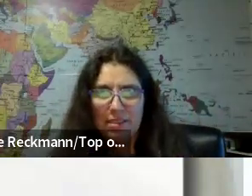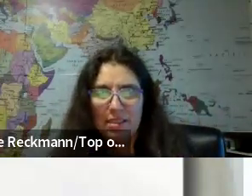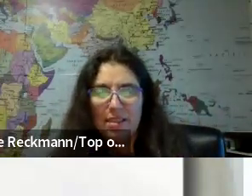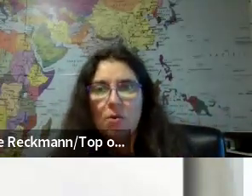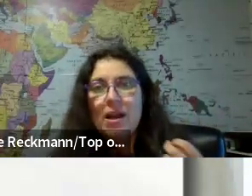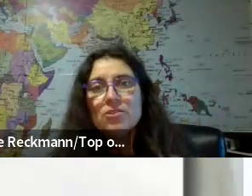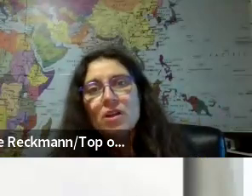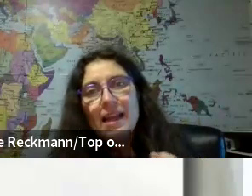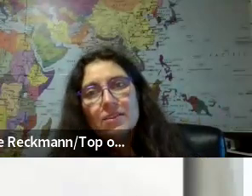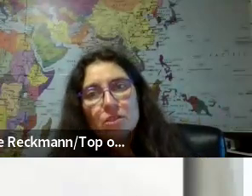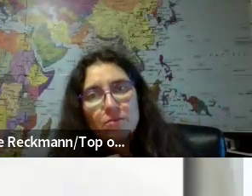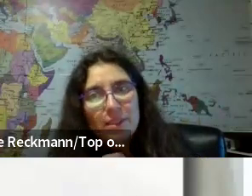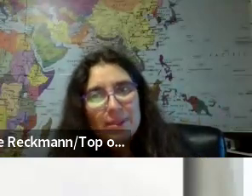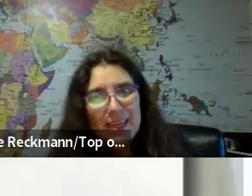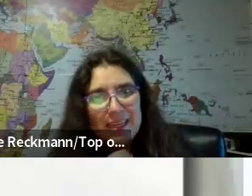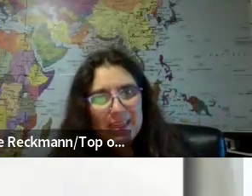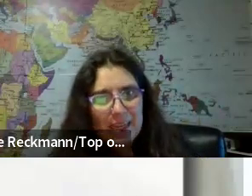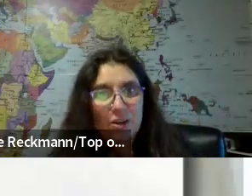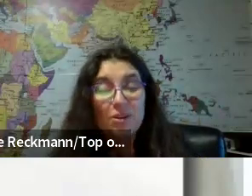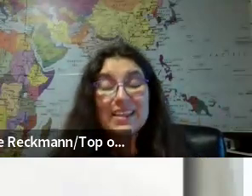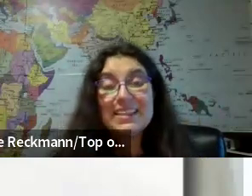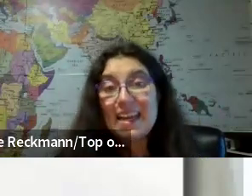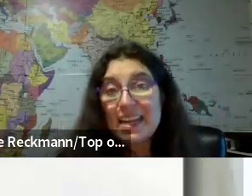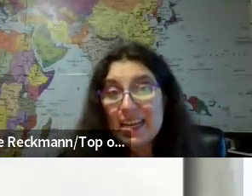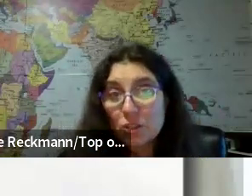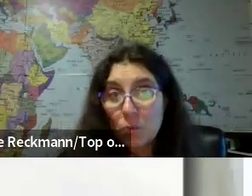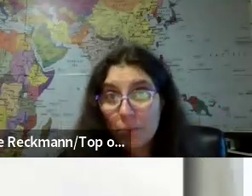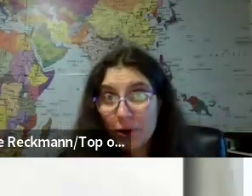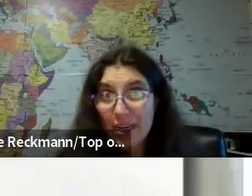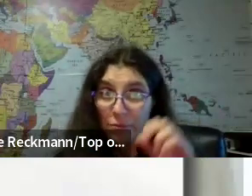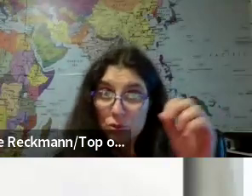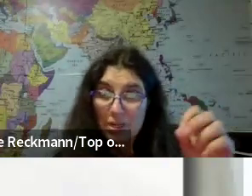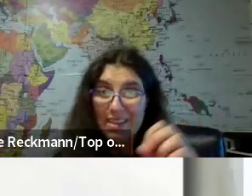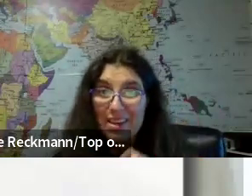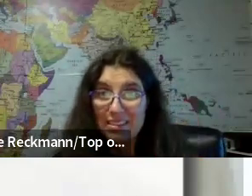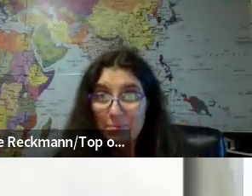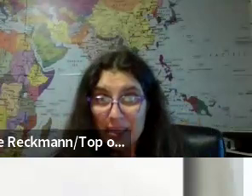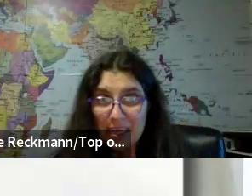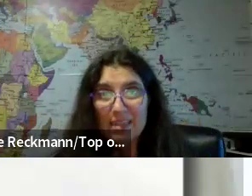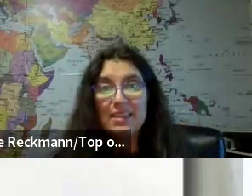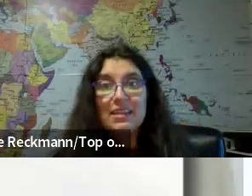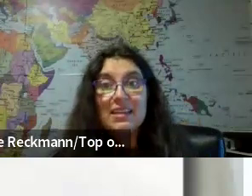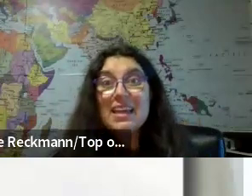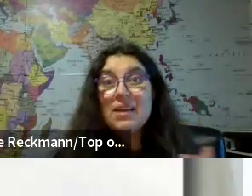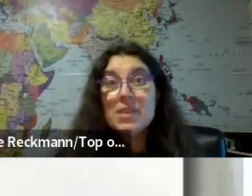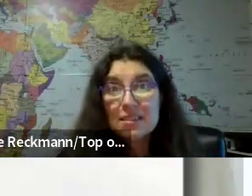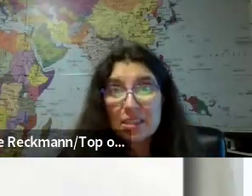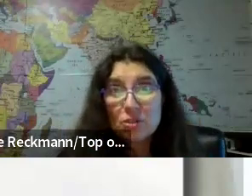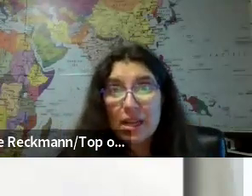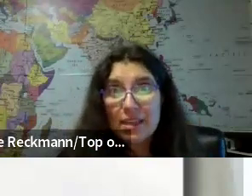funciones. ¿Cuáles son las que son fundamentales en el cargo? ¿Qué tareas componen las funciones que va a desempeñar? ¿Qué herramientas son